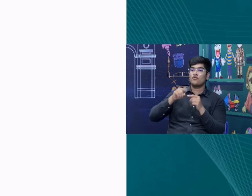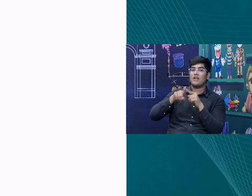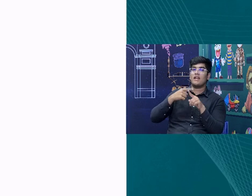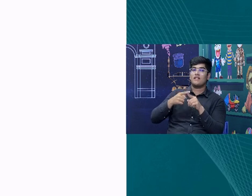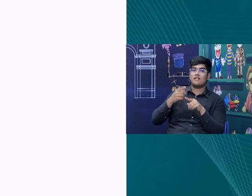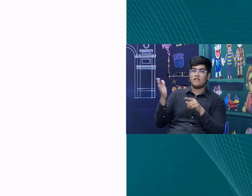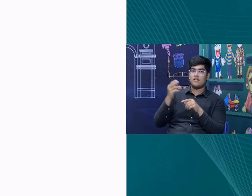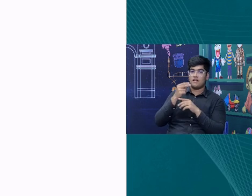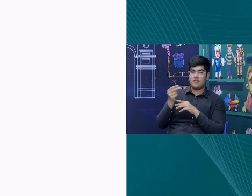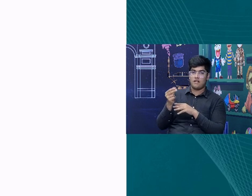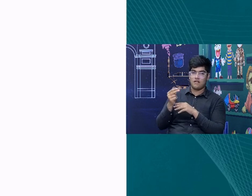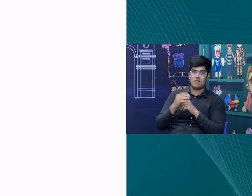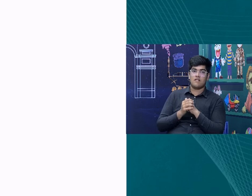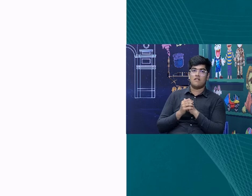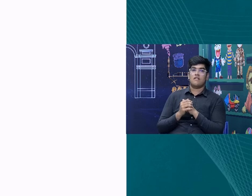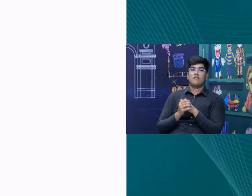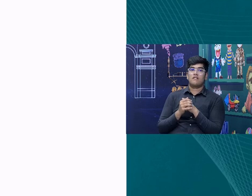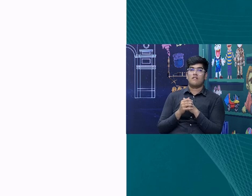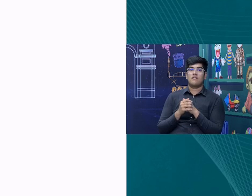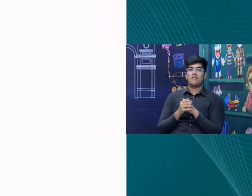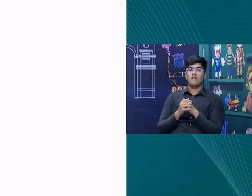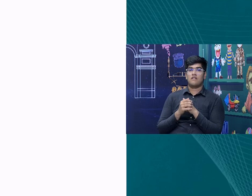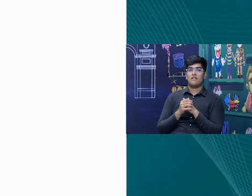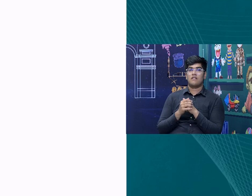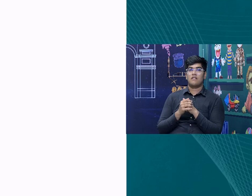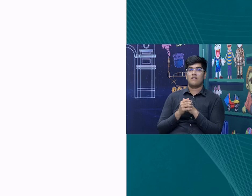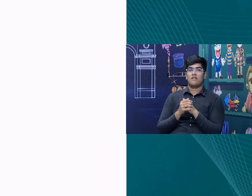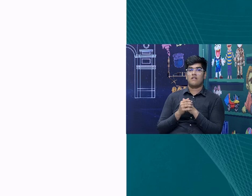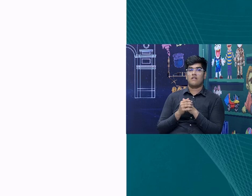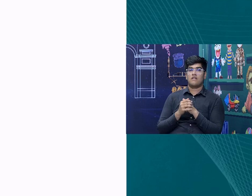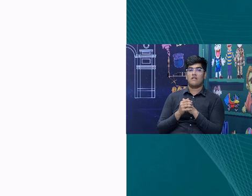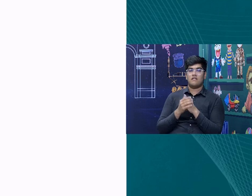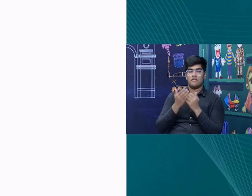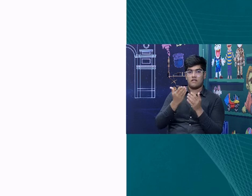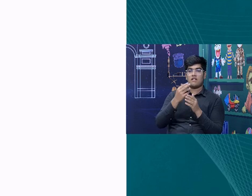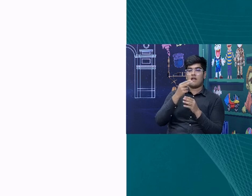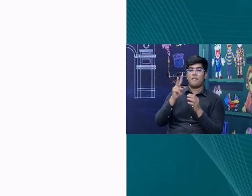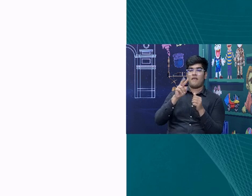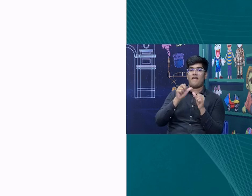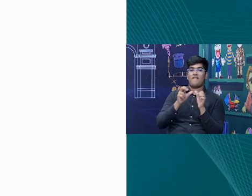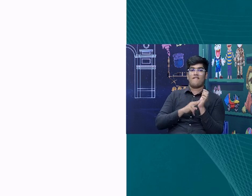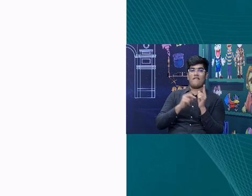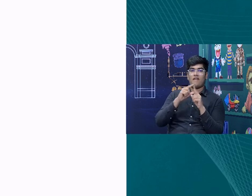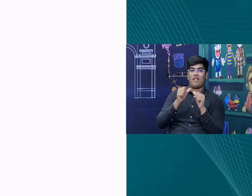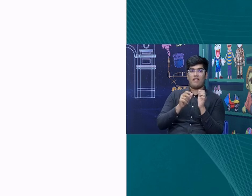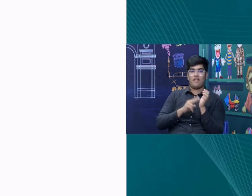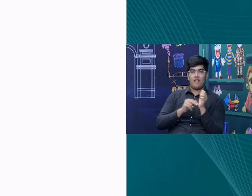विशेशक्य का नाम लिखेंगे, आज की विशेशक्य हैं, आज की एक्सपर्ट हैं, वंदना माम और आज के